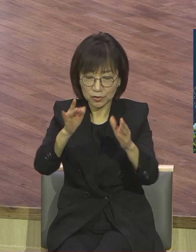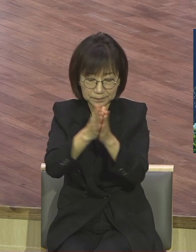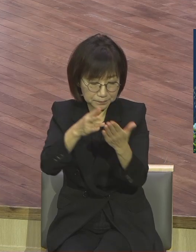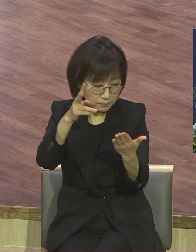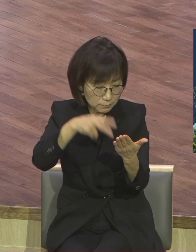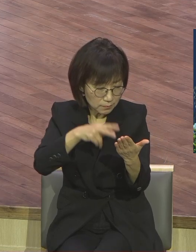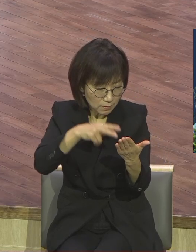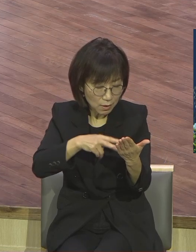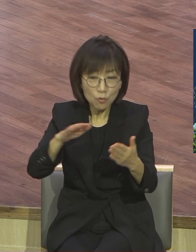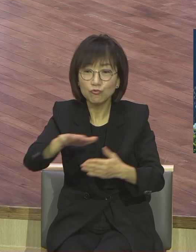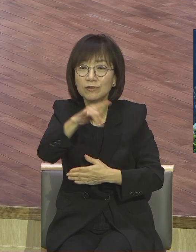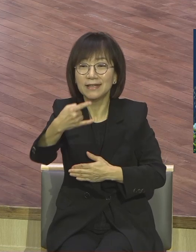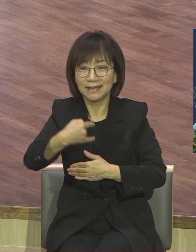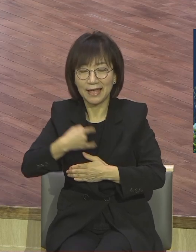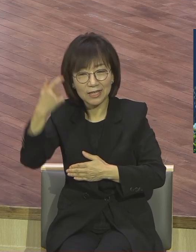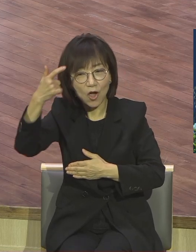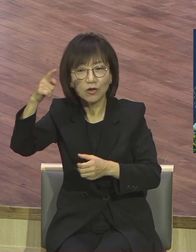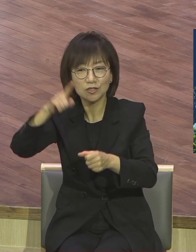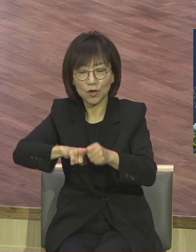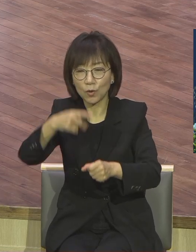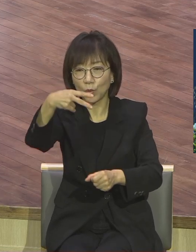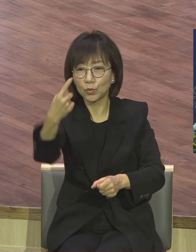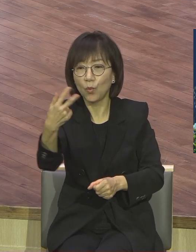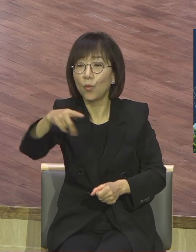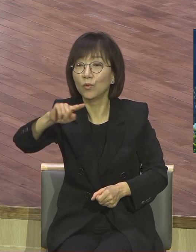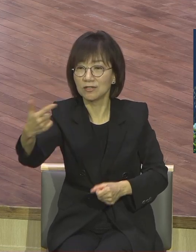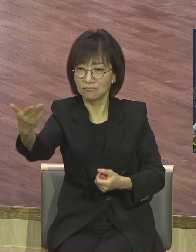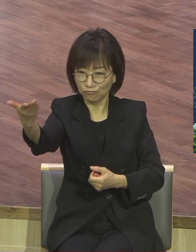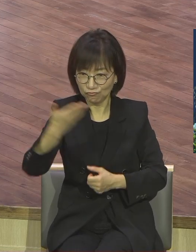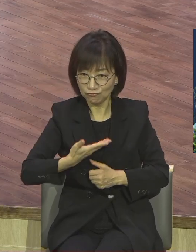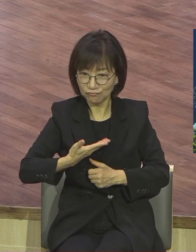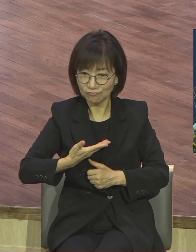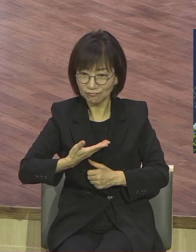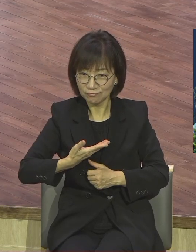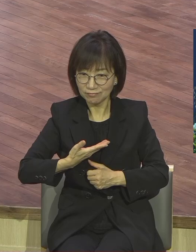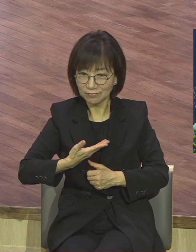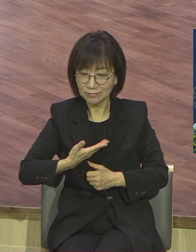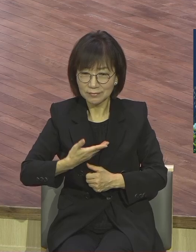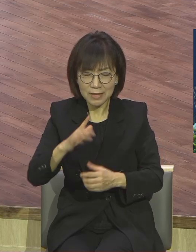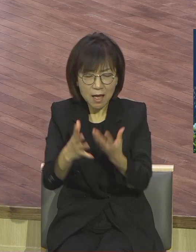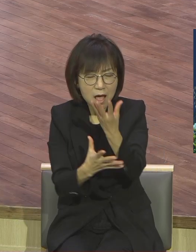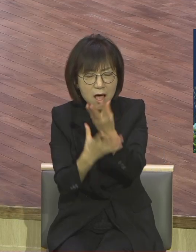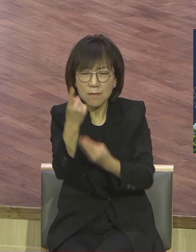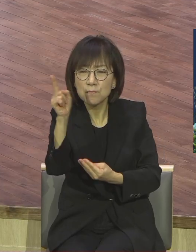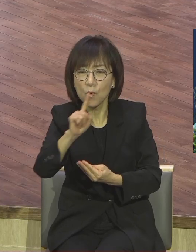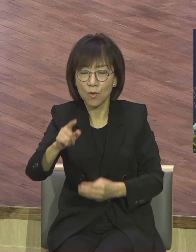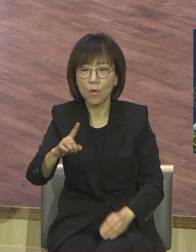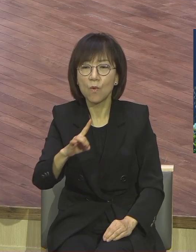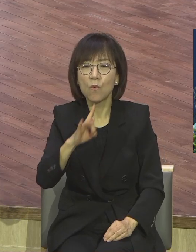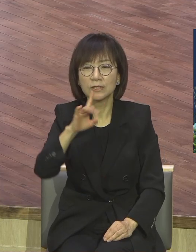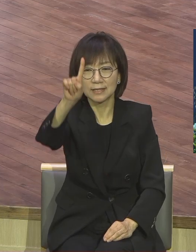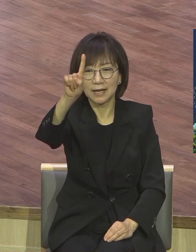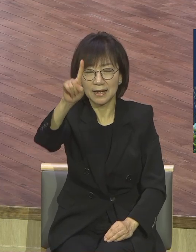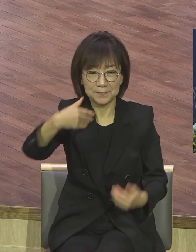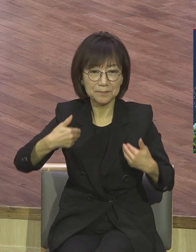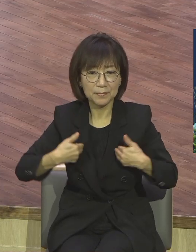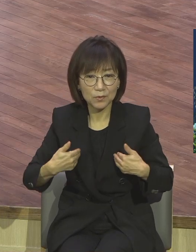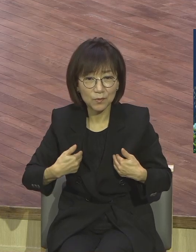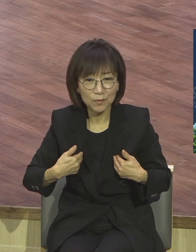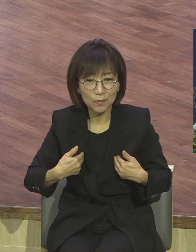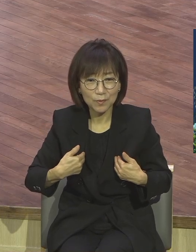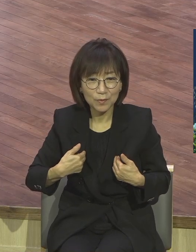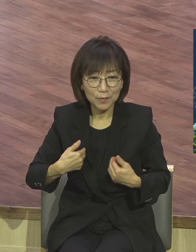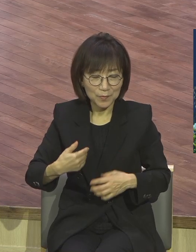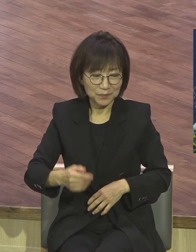주고 있습니다. 한마디로 오직이 돼야 돼요. 오직.